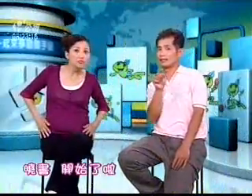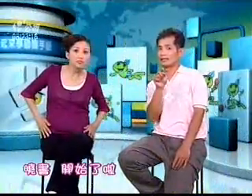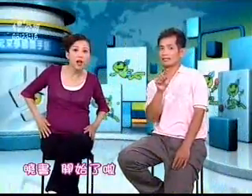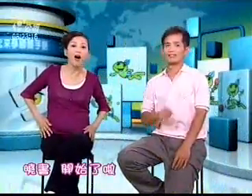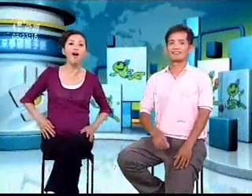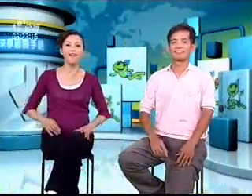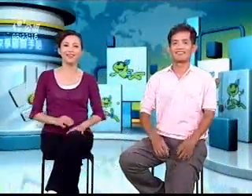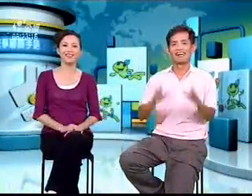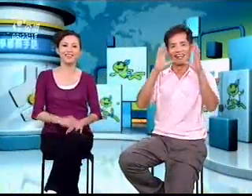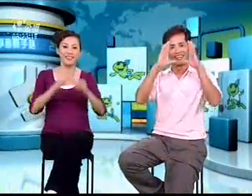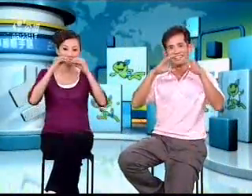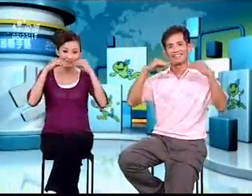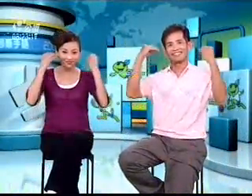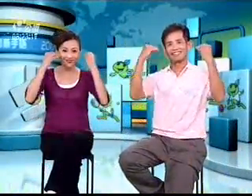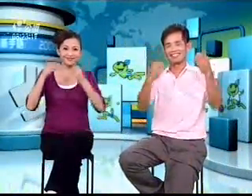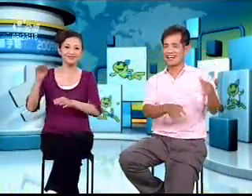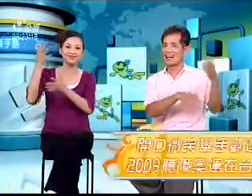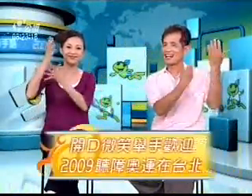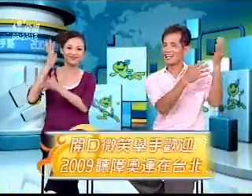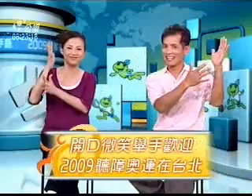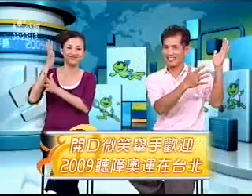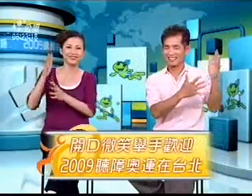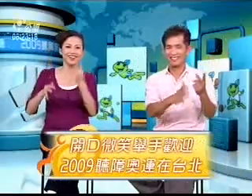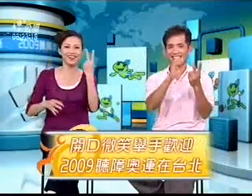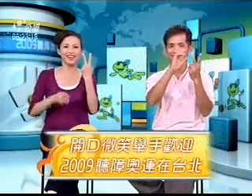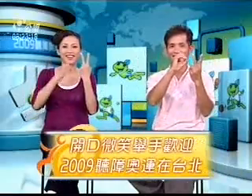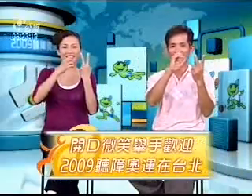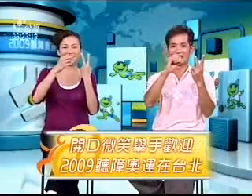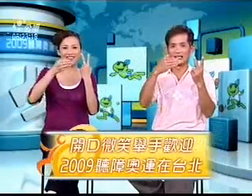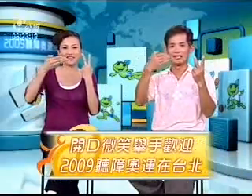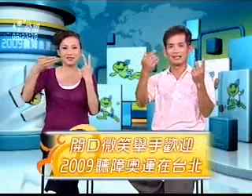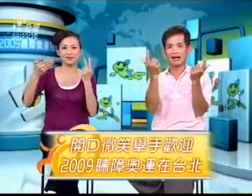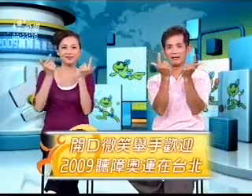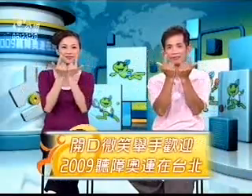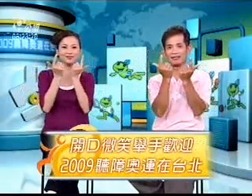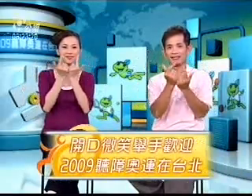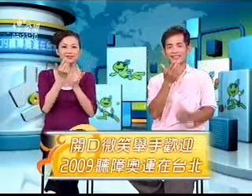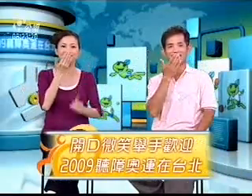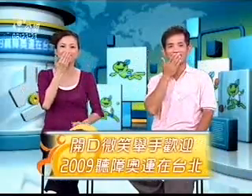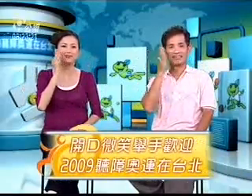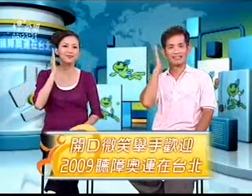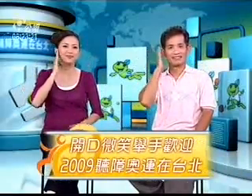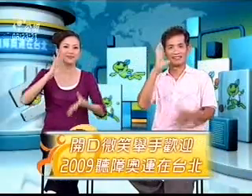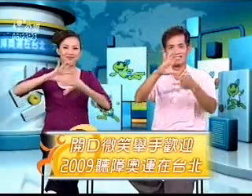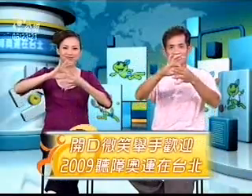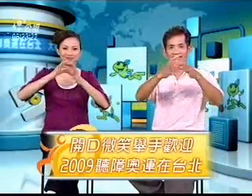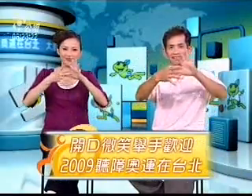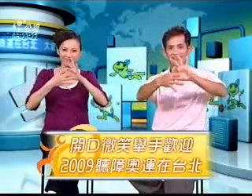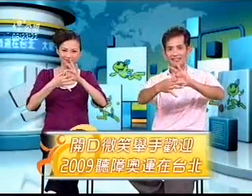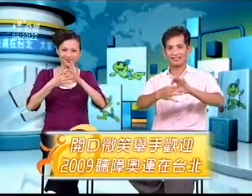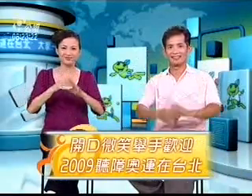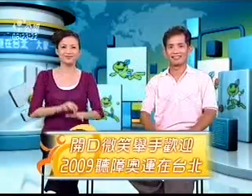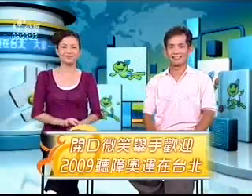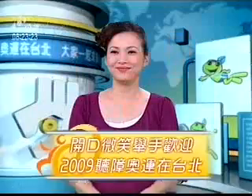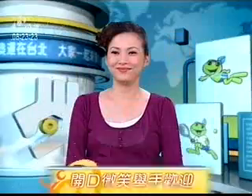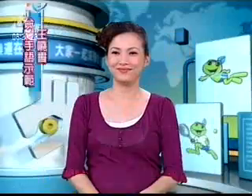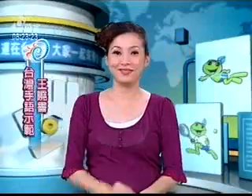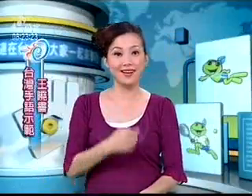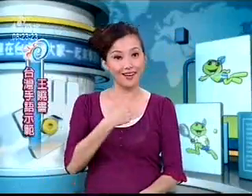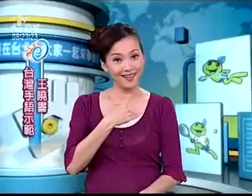开始吧， 开口微笑，举手欢迎2009听障奥运在台北。